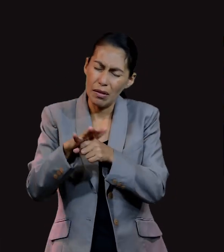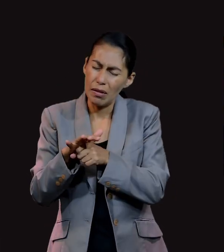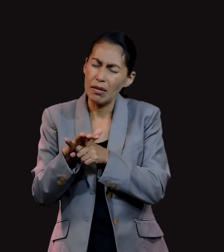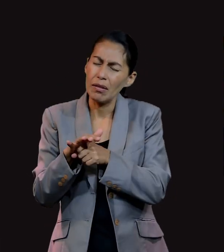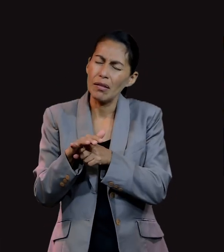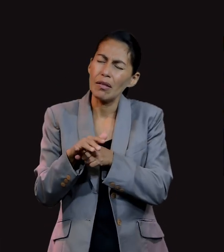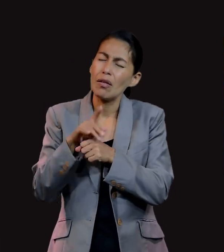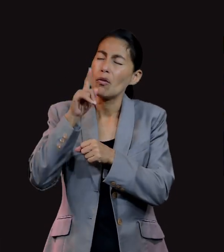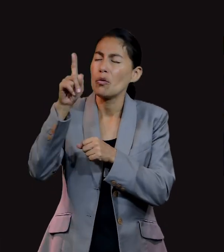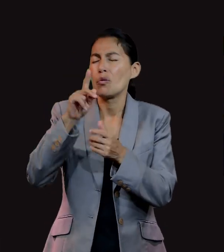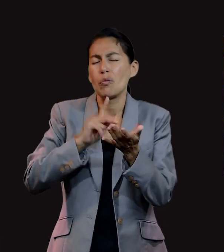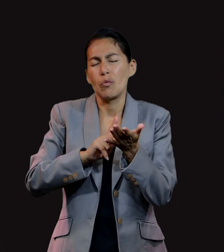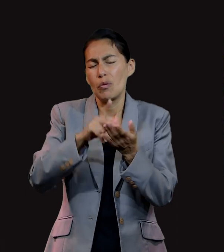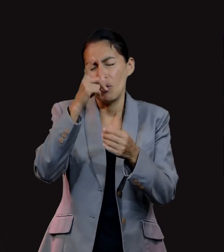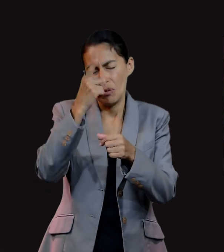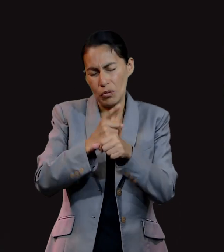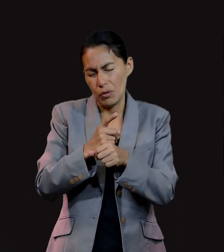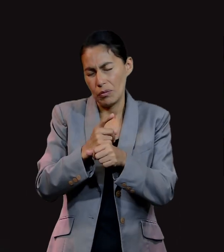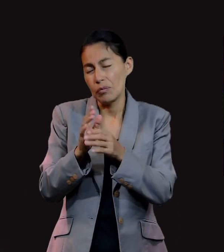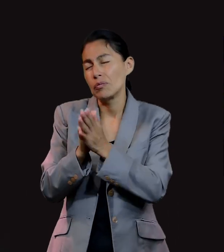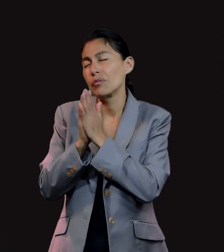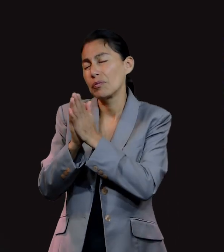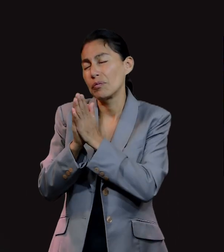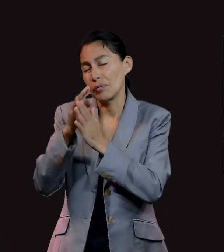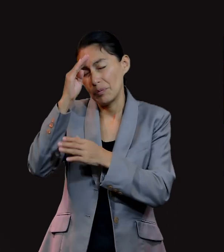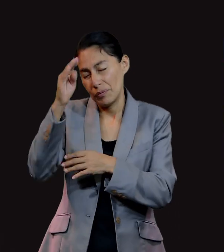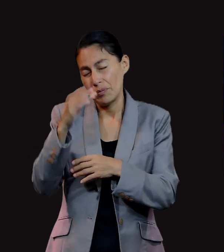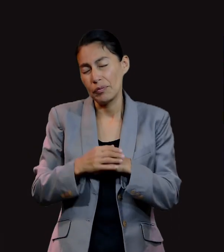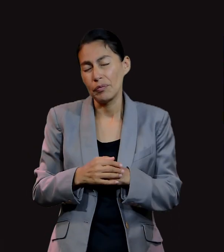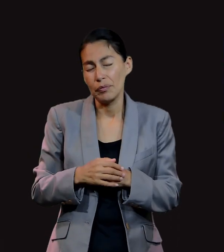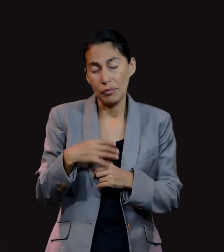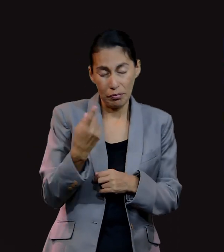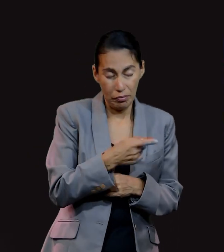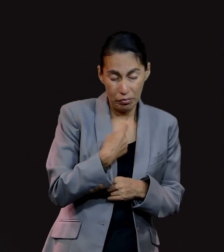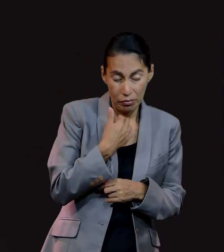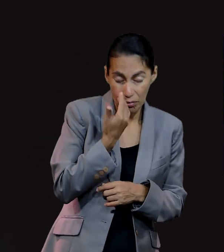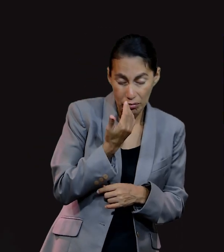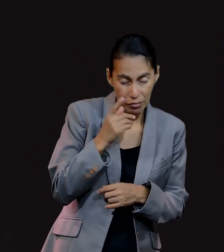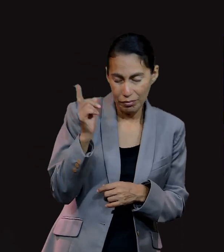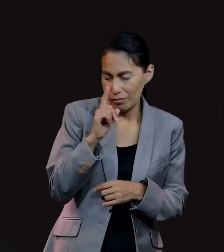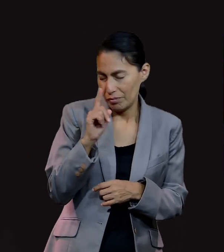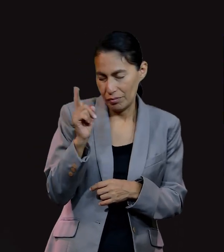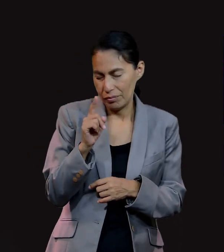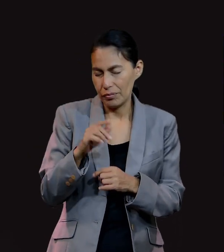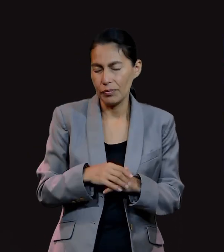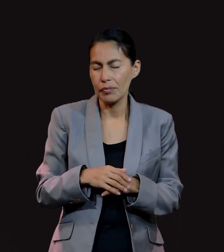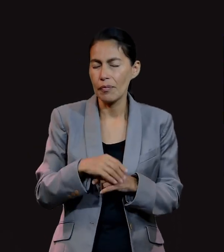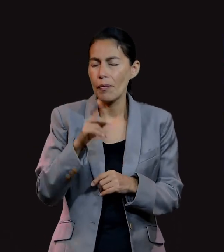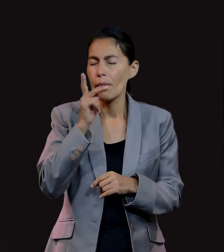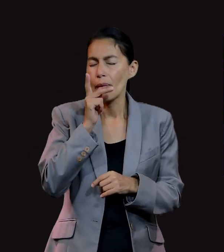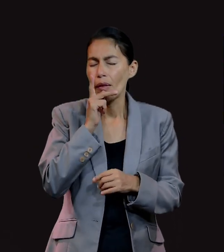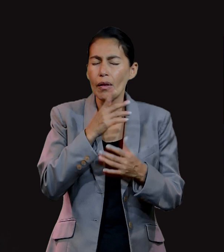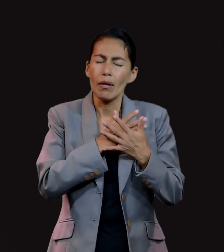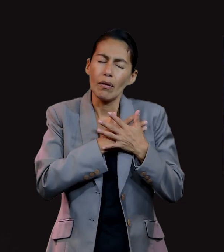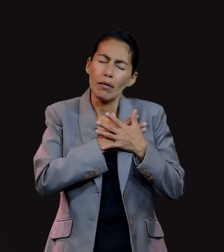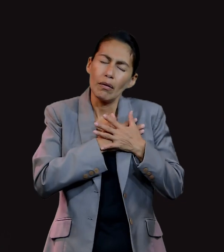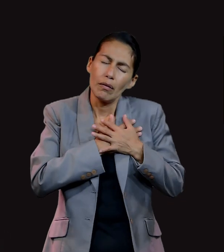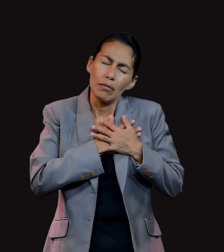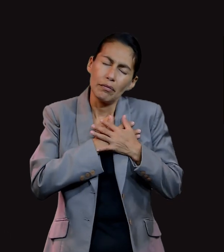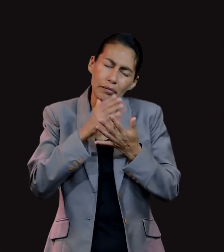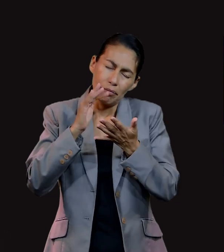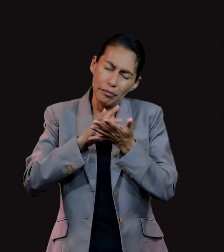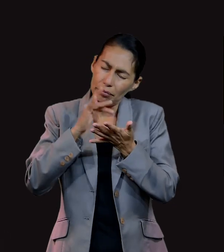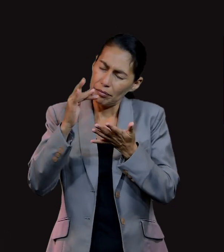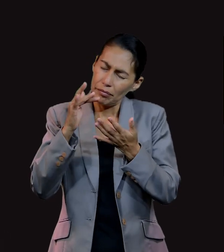respondidas Conforme a tu voluntad Y no a la nuestra Amén Gracias Padre amado Porque confiamos Que esta